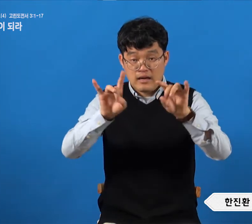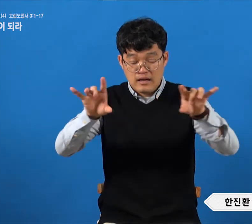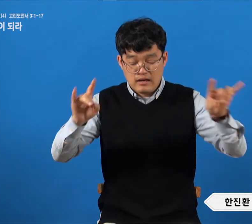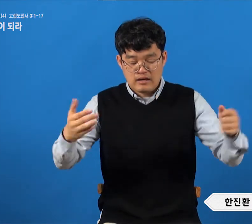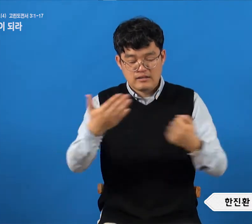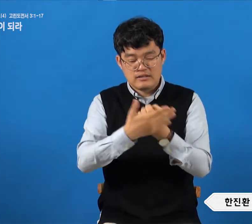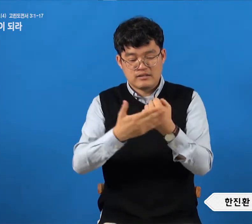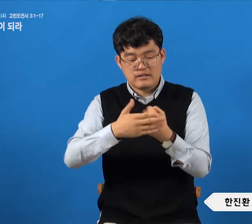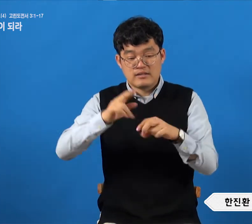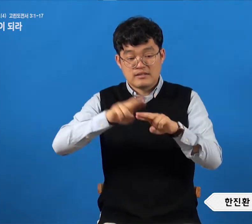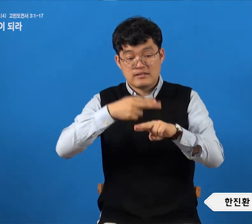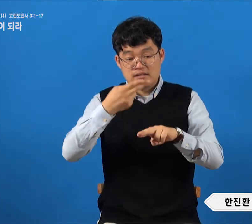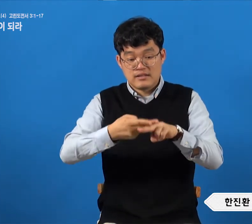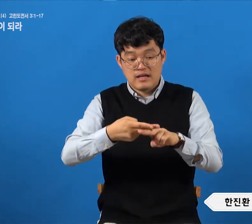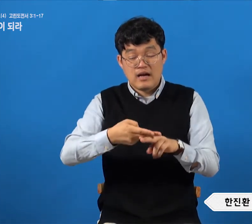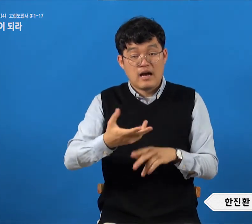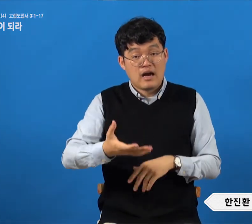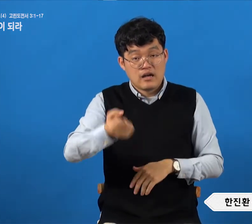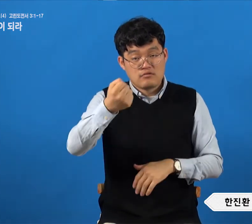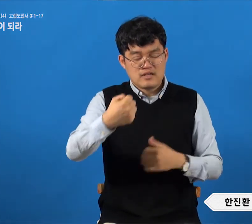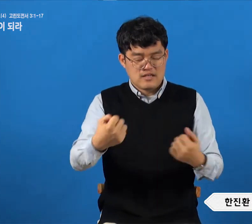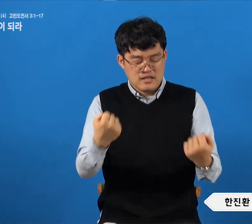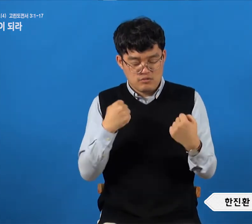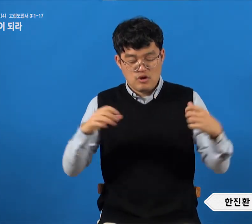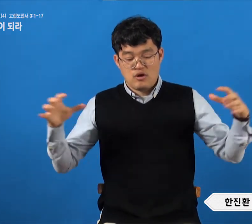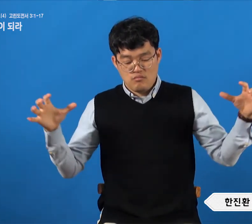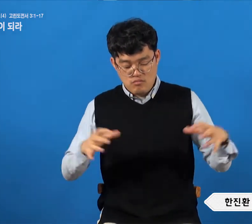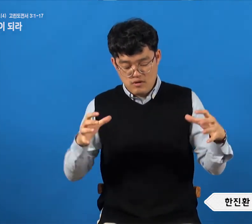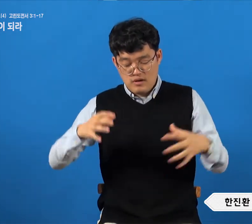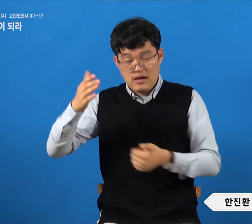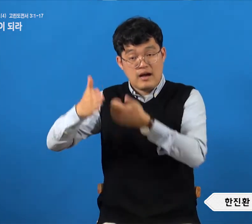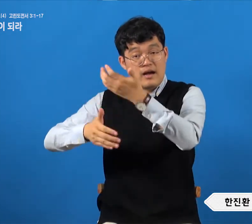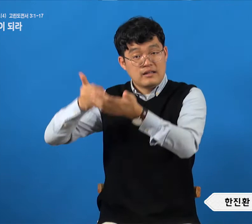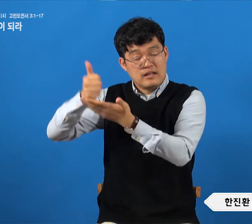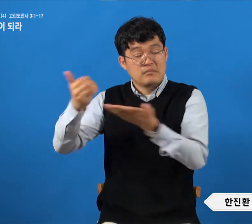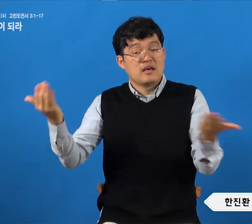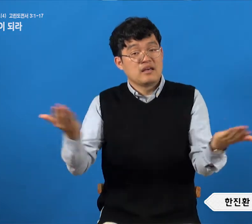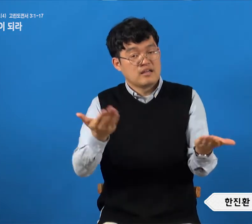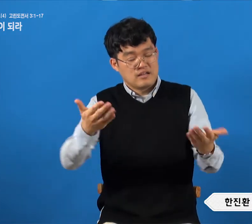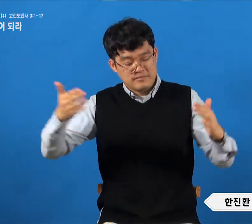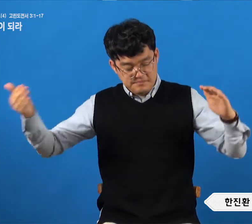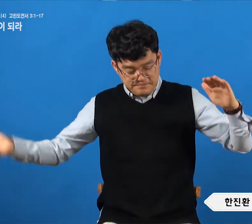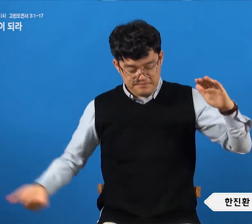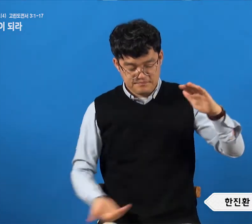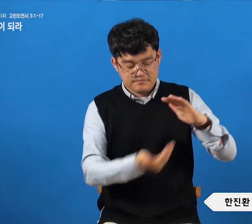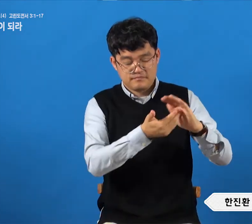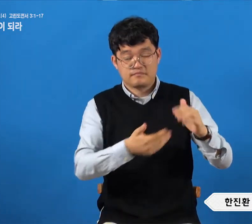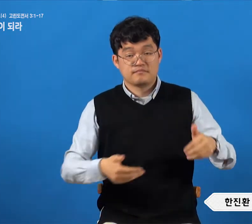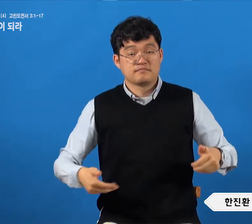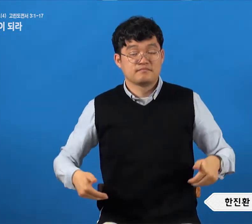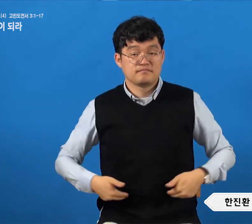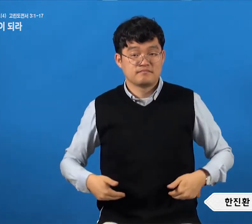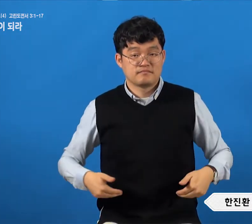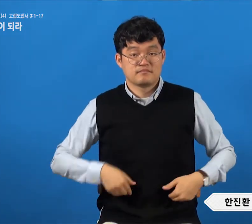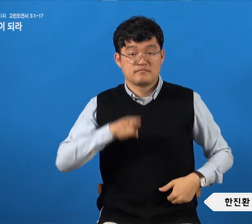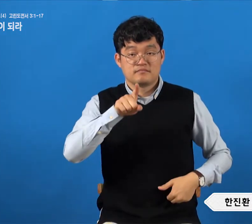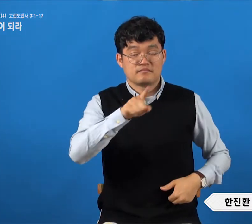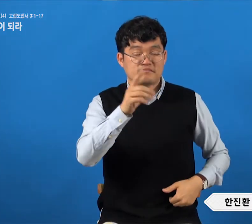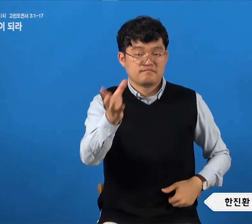은사를 다 동원을 해서 힘을 합쳐서 하나님의 일을 함께 이루어가는 것입니다. 그것이